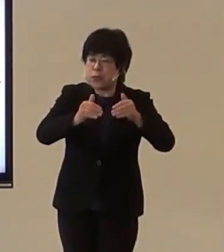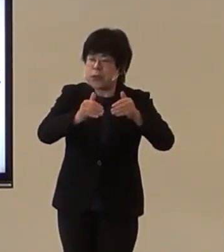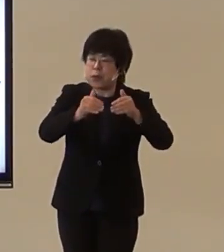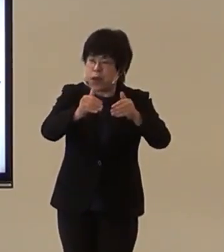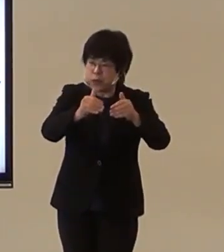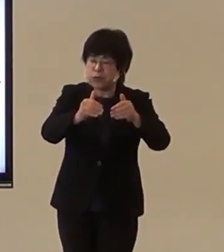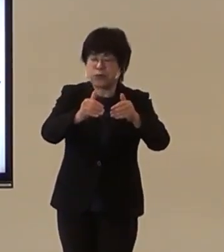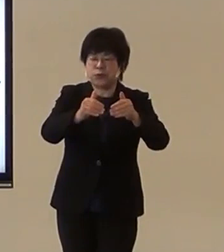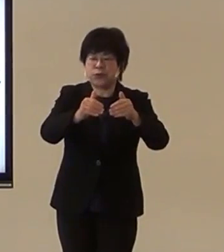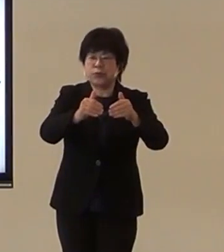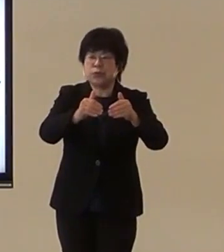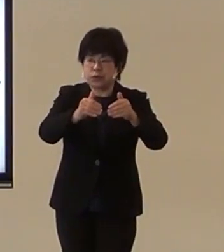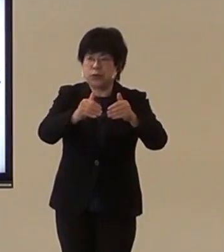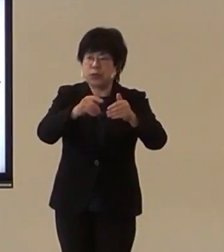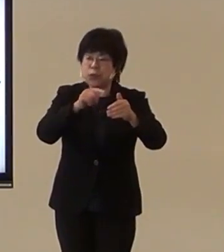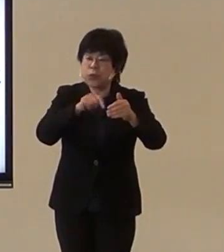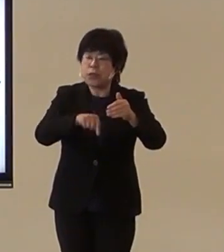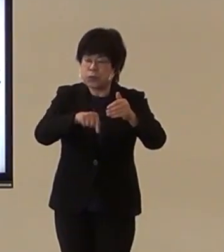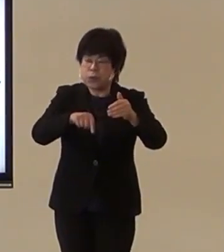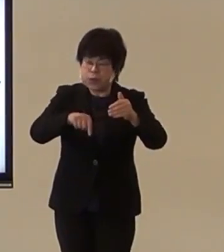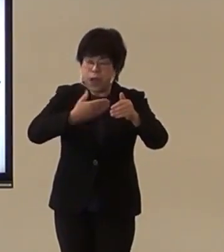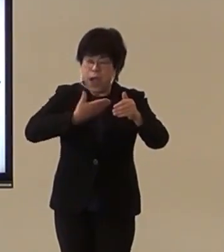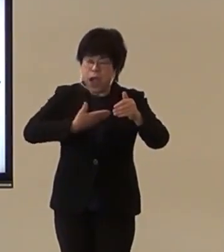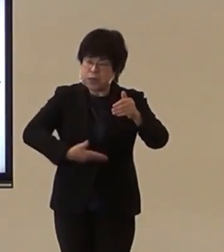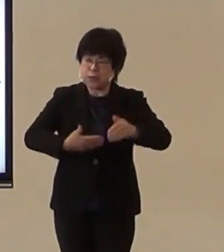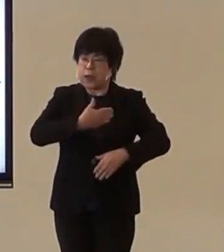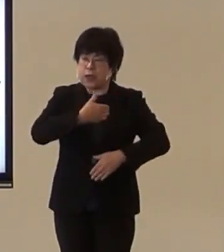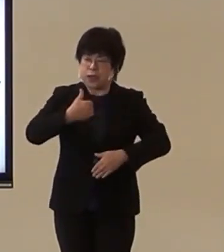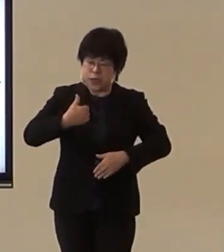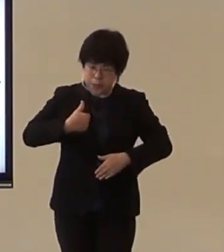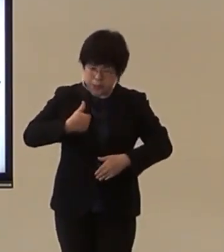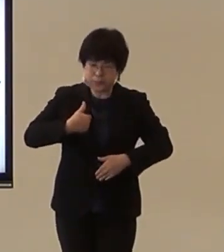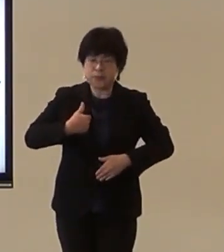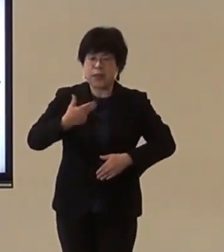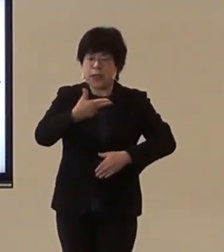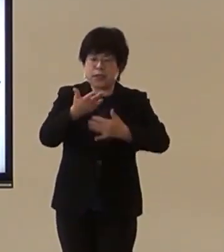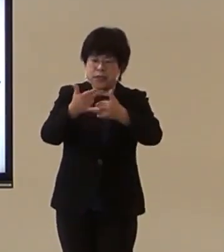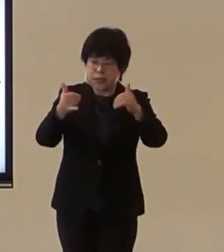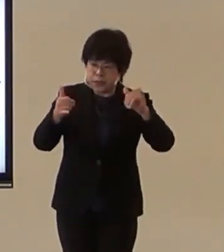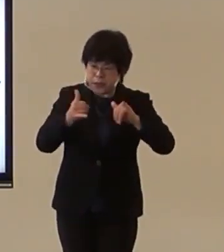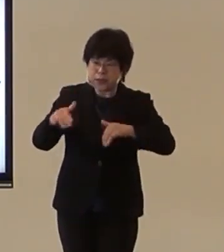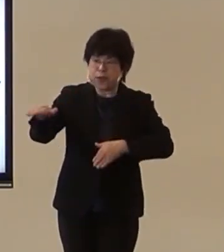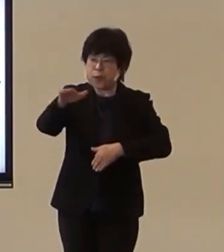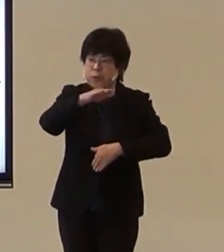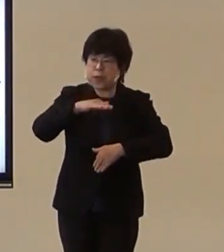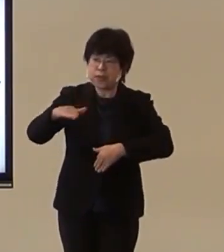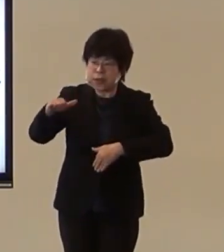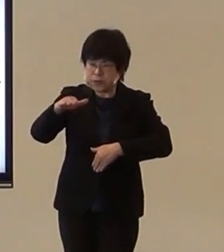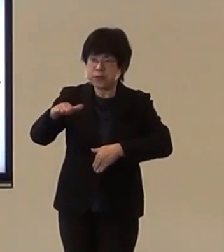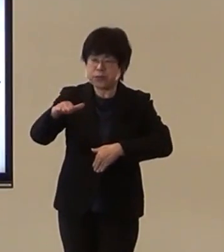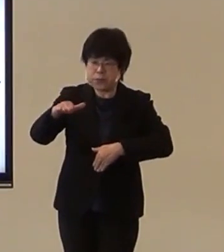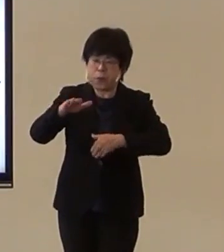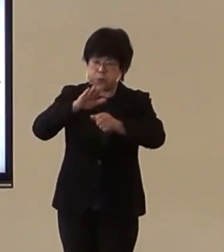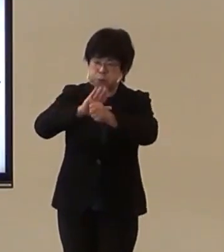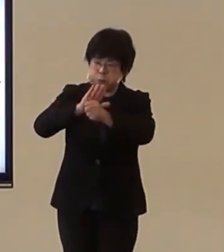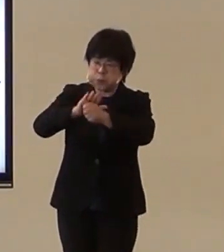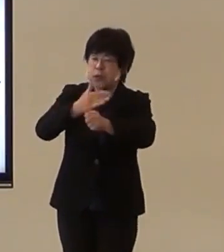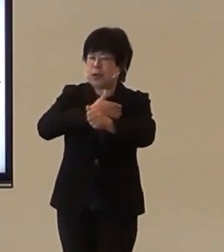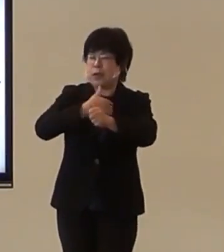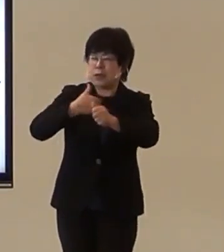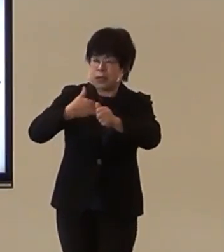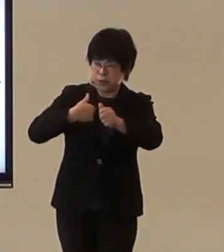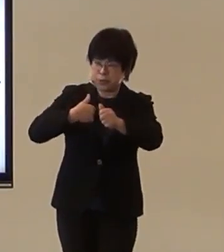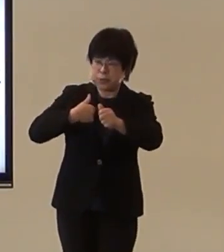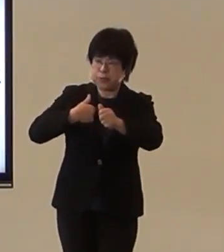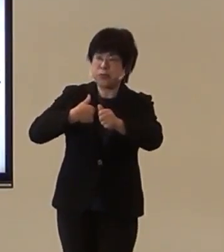わりますとですね、安全性も高まりますし、市民の皆様にとりましては、そういった、バックボーンの中で、地域でい